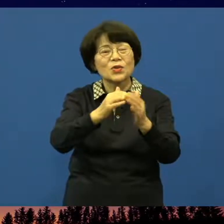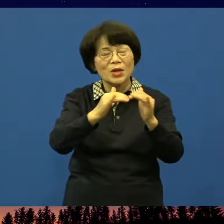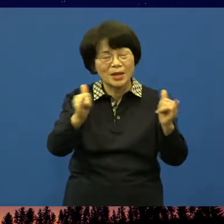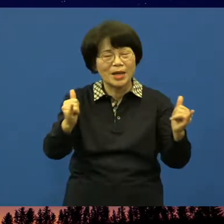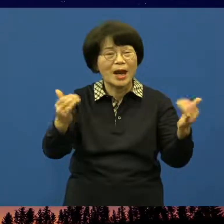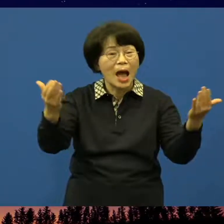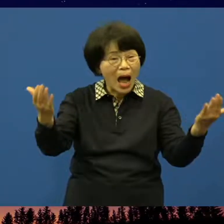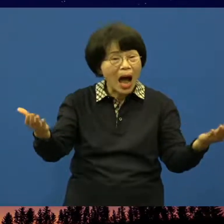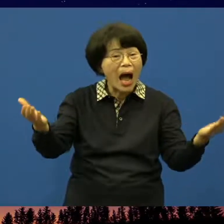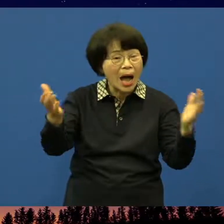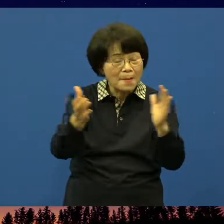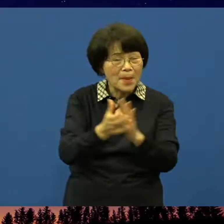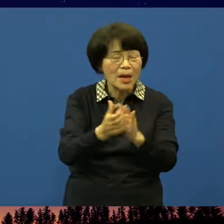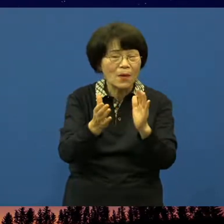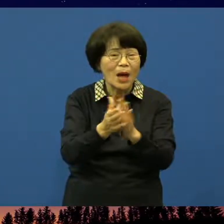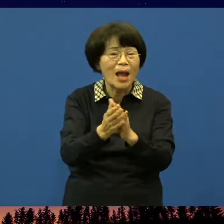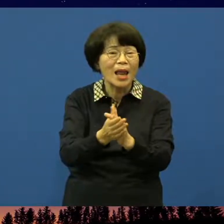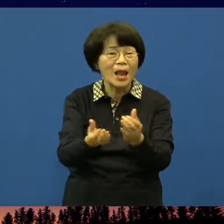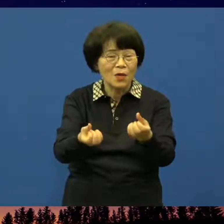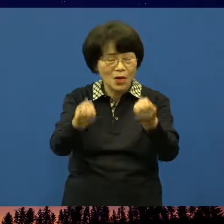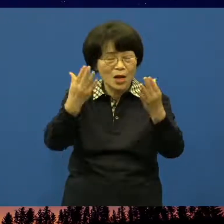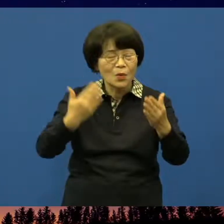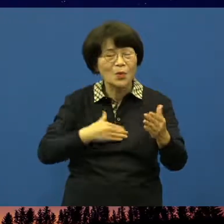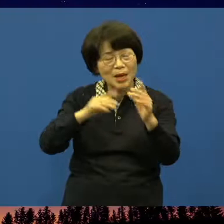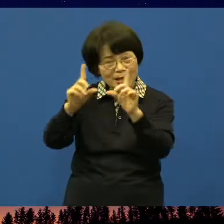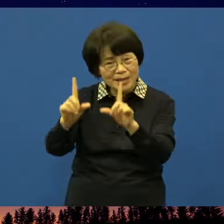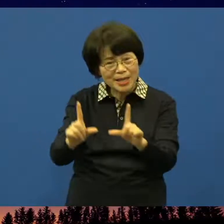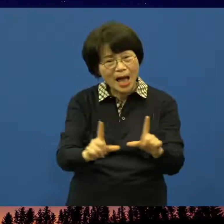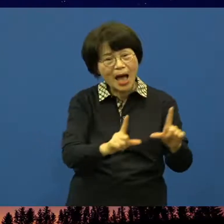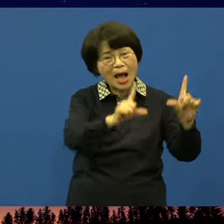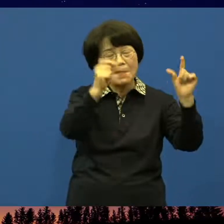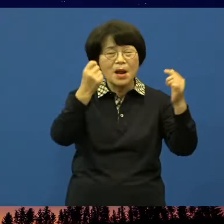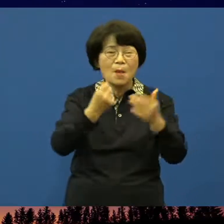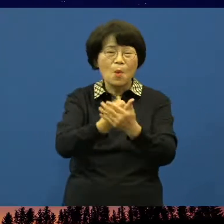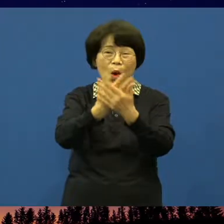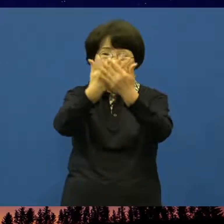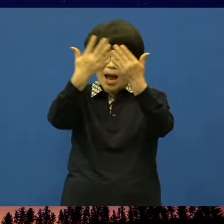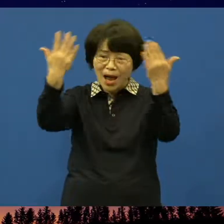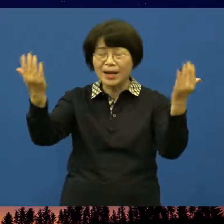이 아멘과 할렐루야는 우리의 삶을 굉장히 밝게 만드는 거예요.